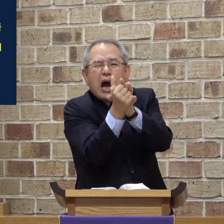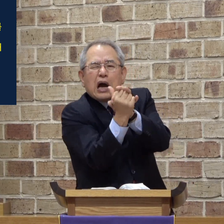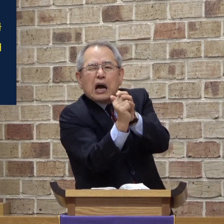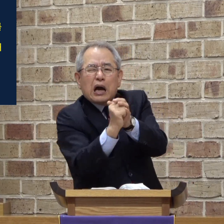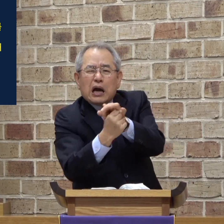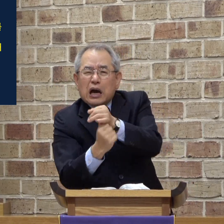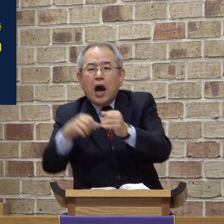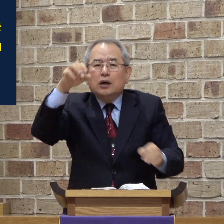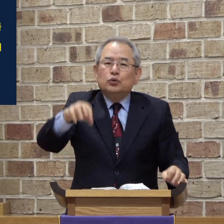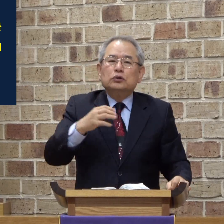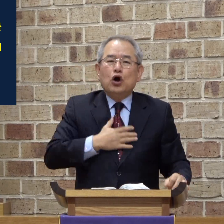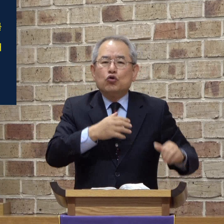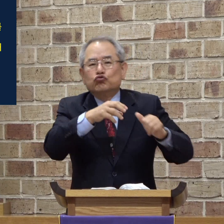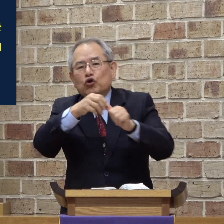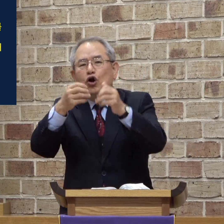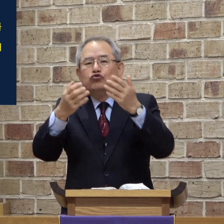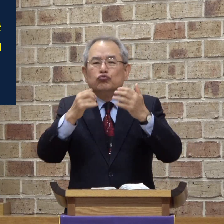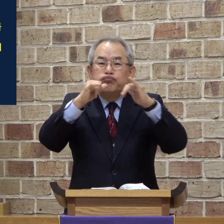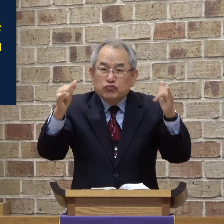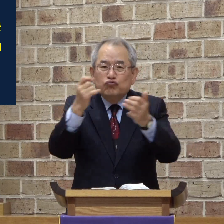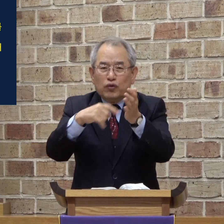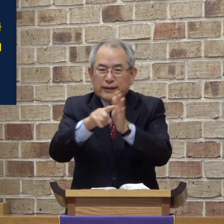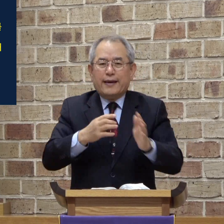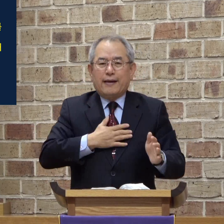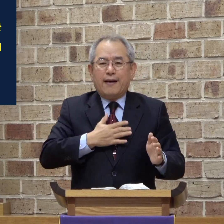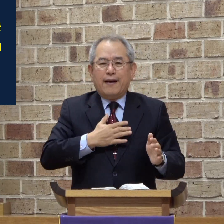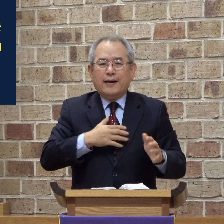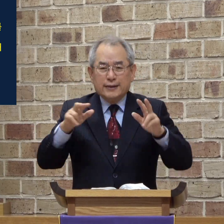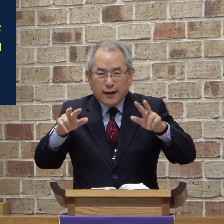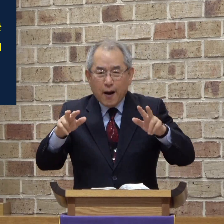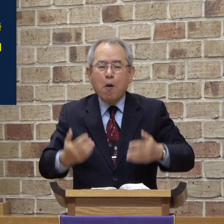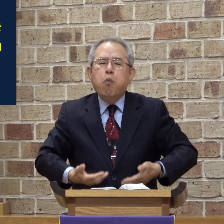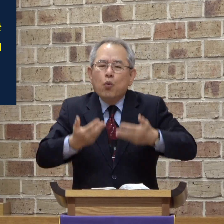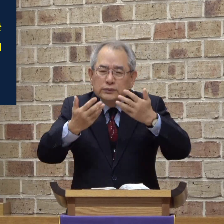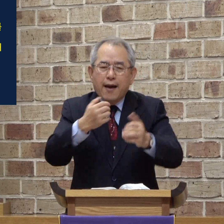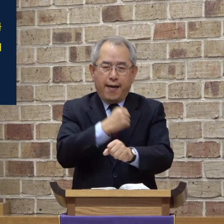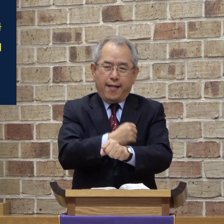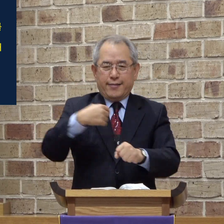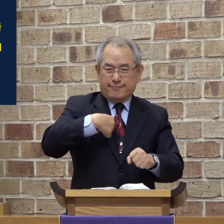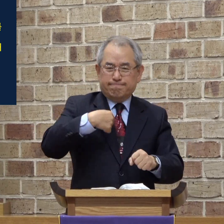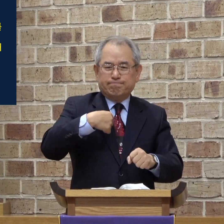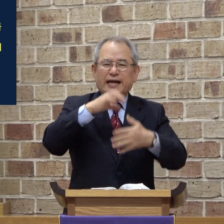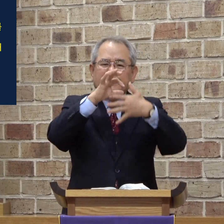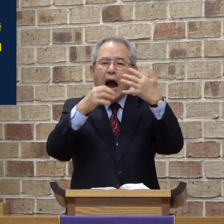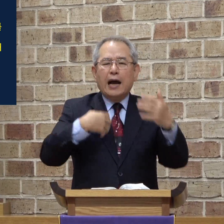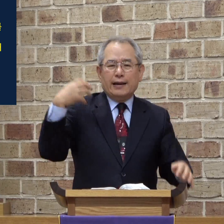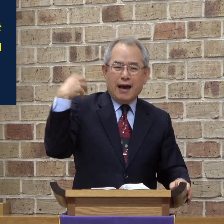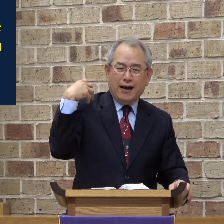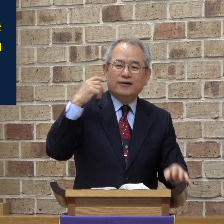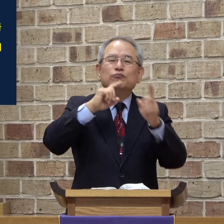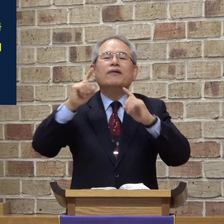가족들이 무너지고 붕괴되면서 토하할 사람들이 너무나 많은 것입니다. 그 도움으로